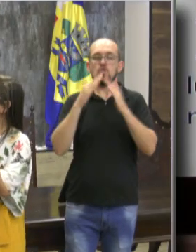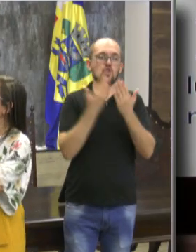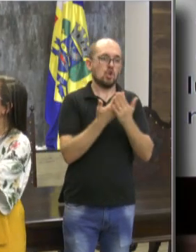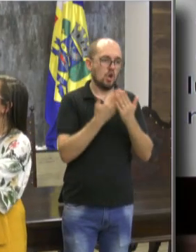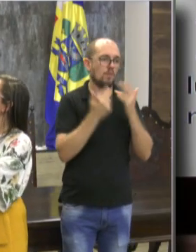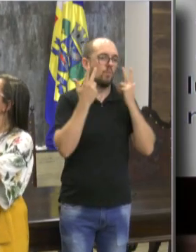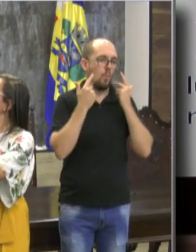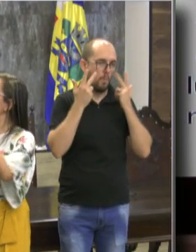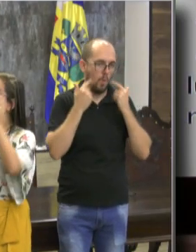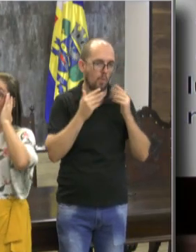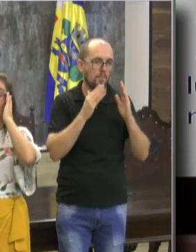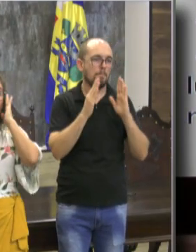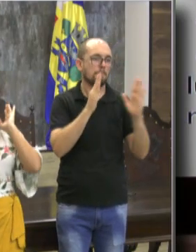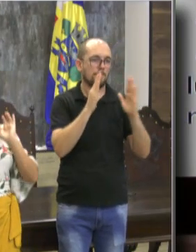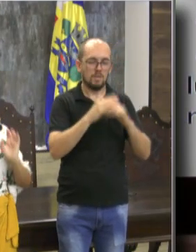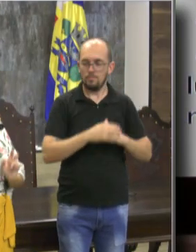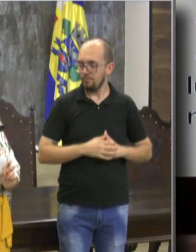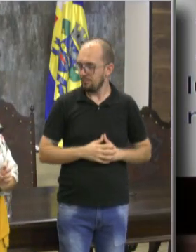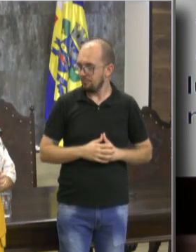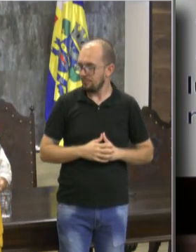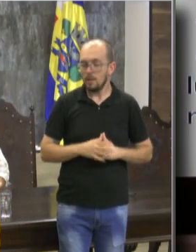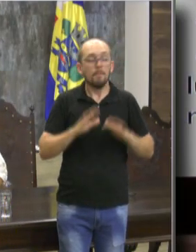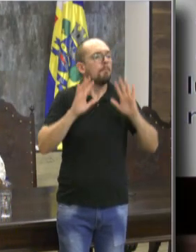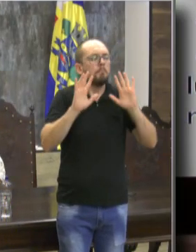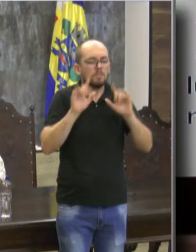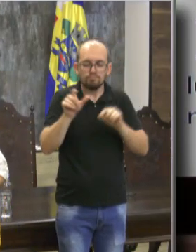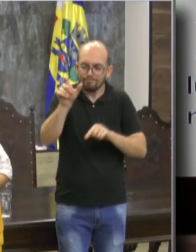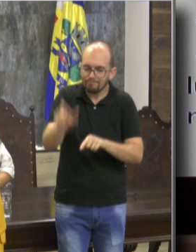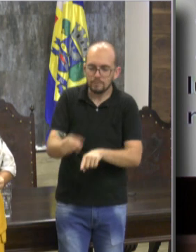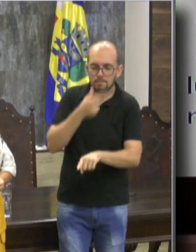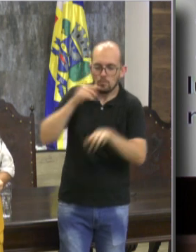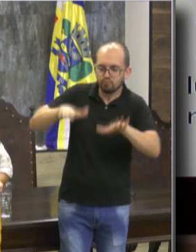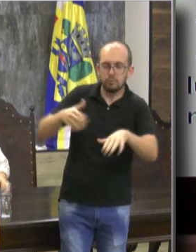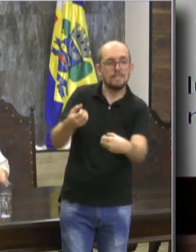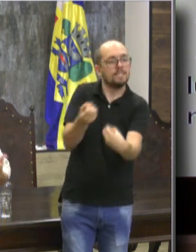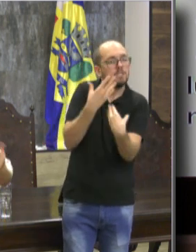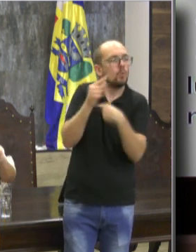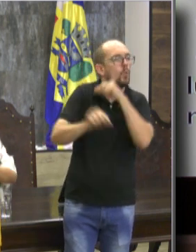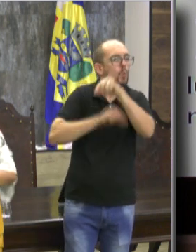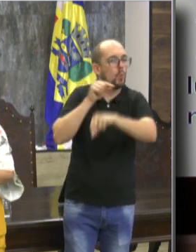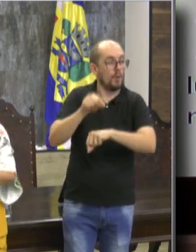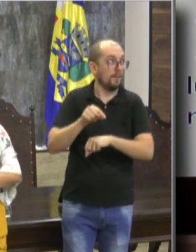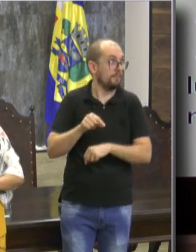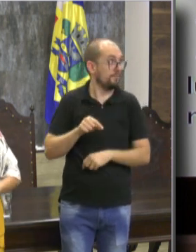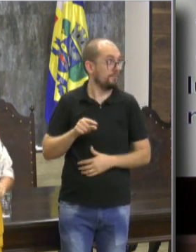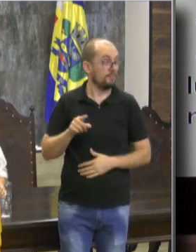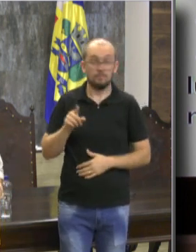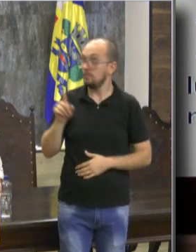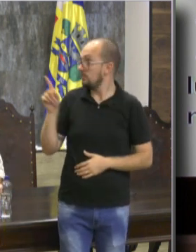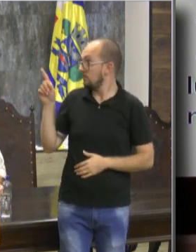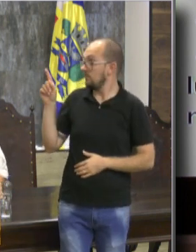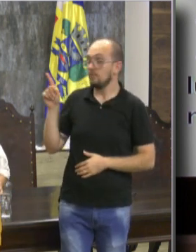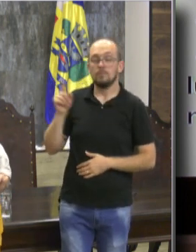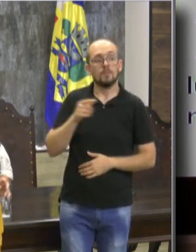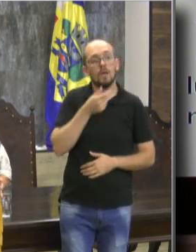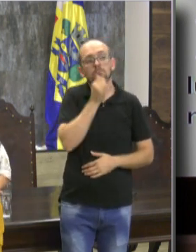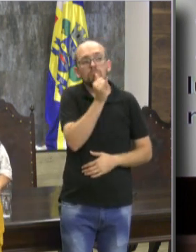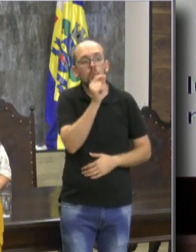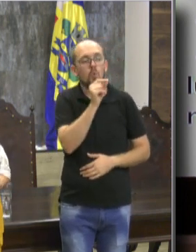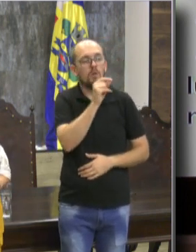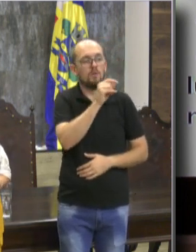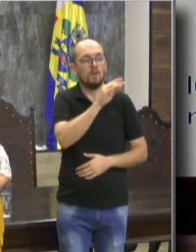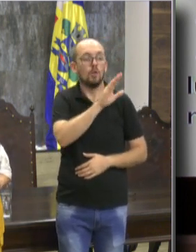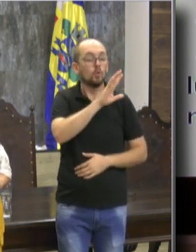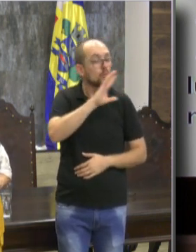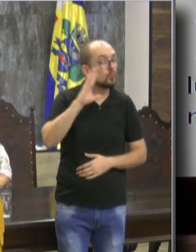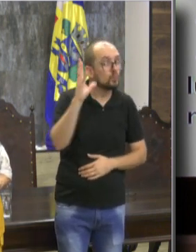meio período. Então, o que eu aprendi com o Gustavo? É a fala de uma criança aí nesse livro, tá? Que toda criança